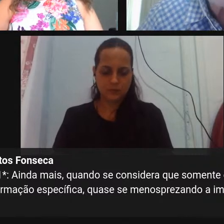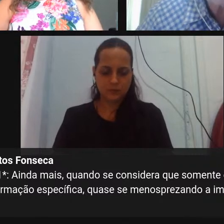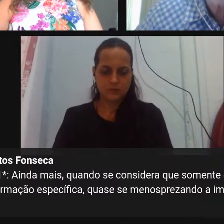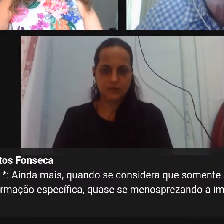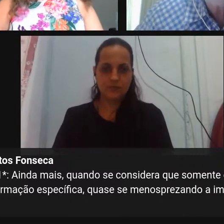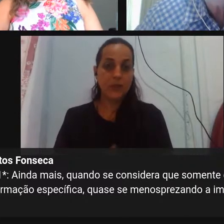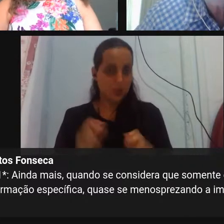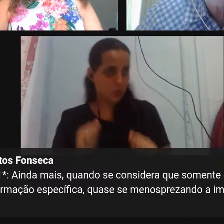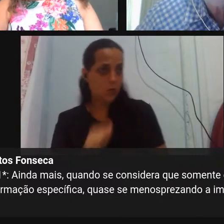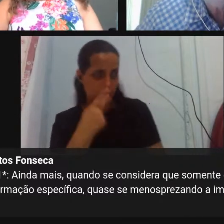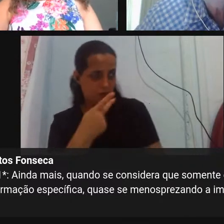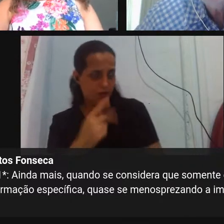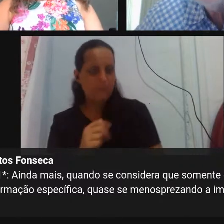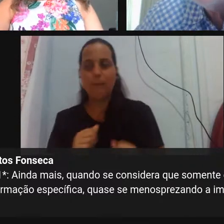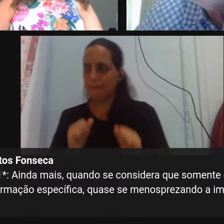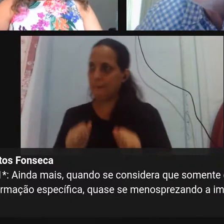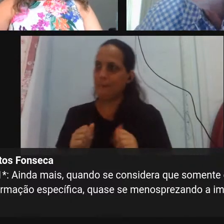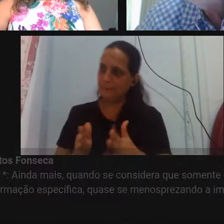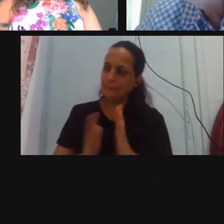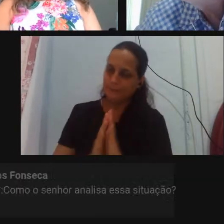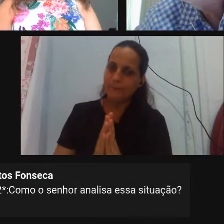Posso falar? Pode, por favor.